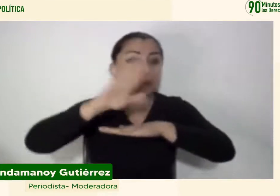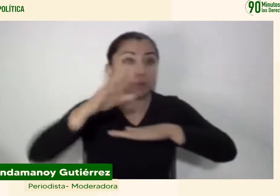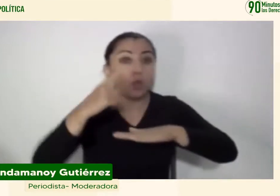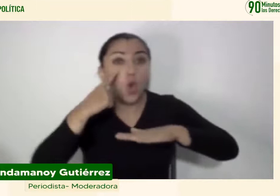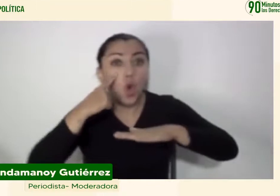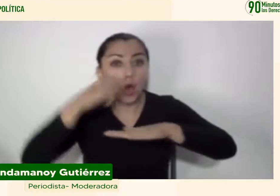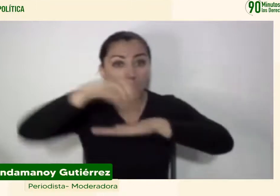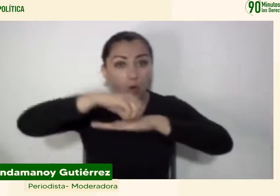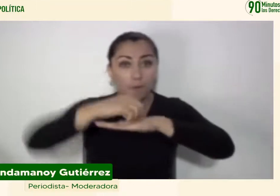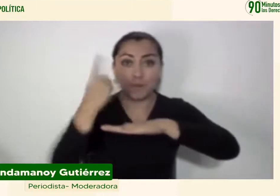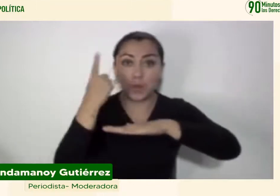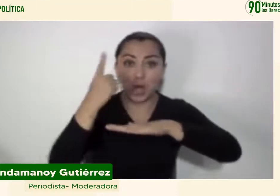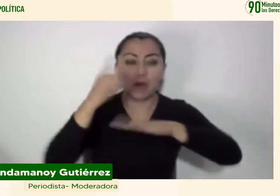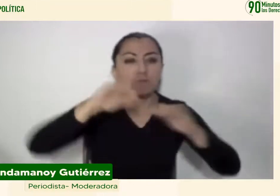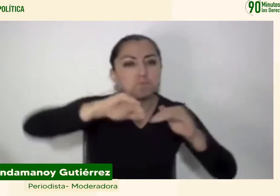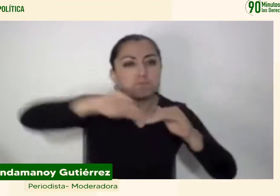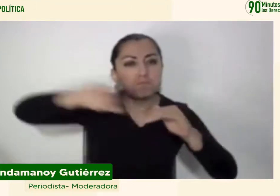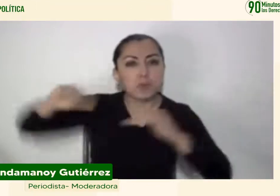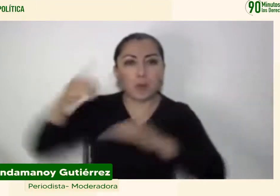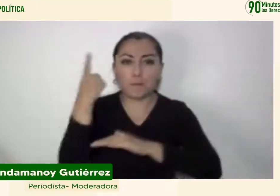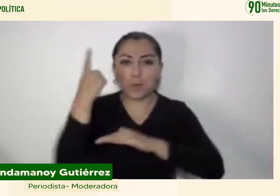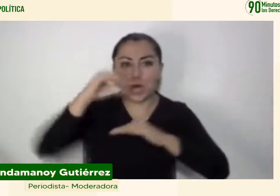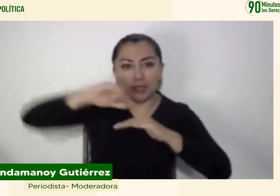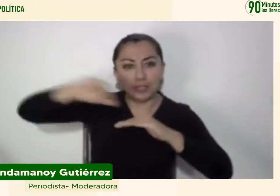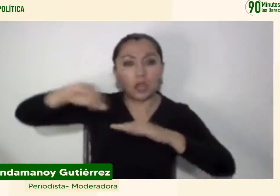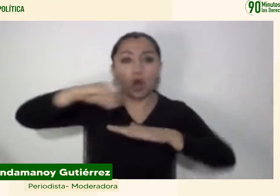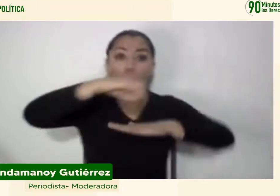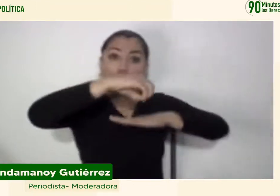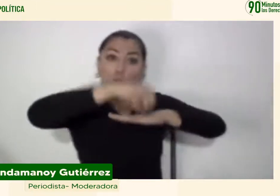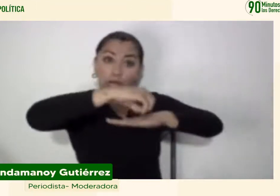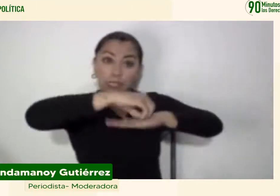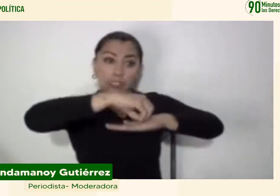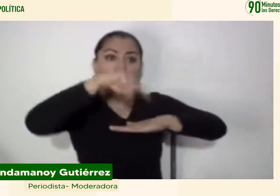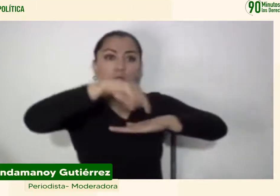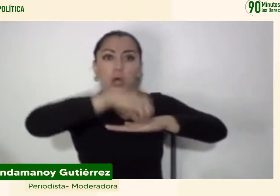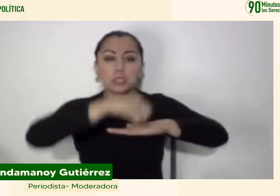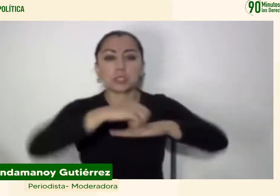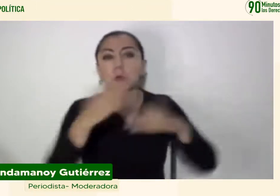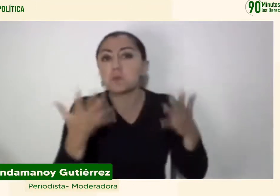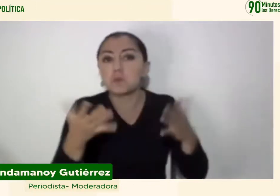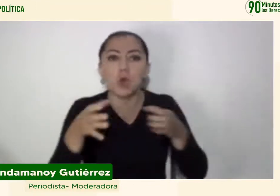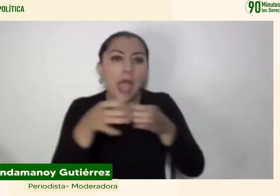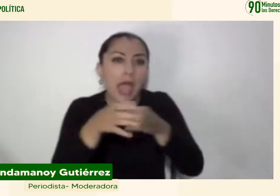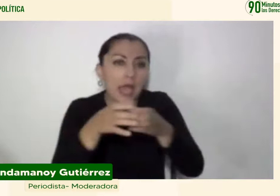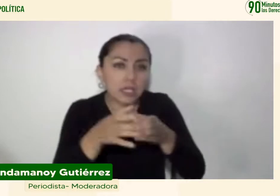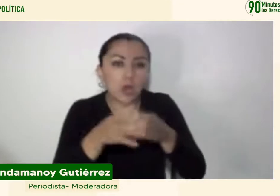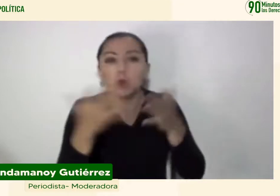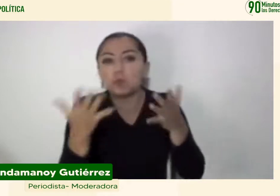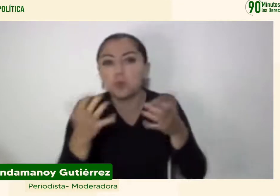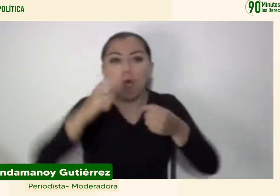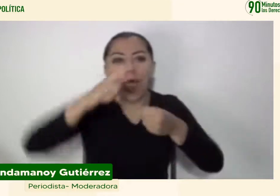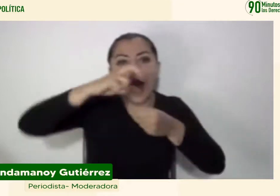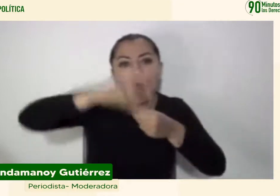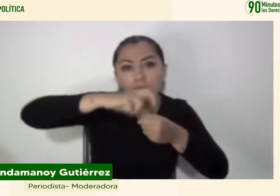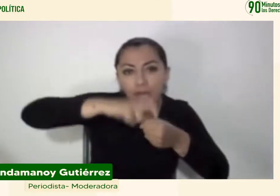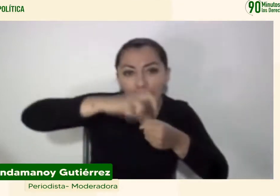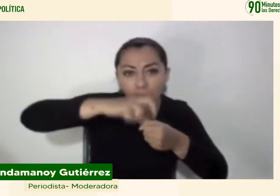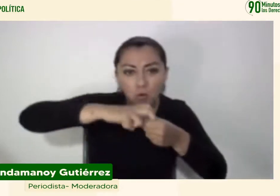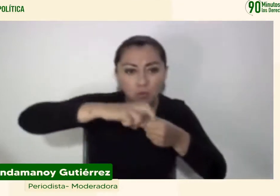sobre las organizaciones y la participación política pero organizaciones como asociaciones